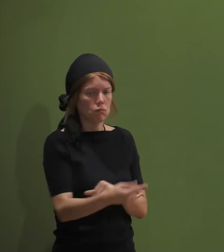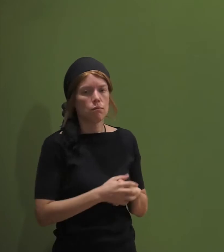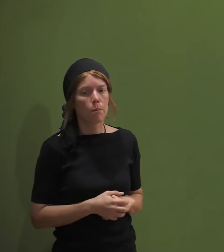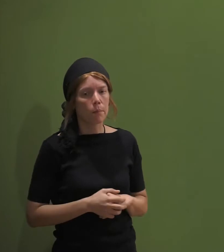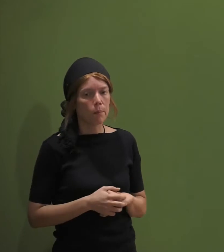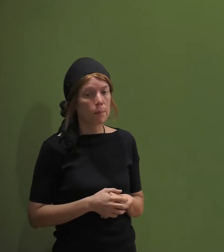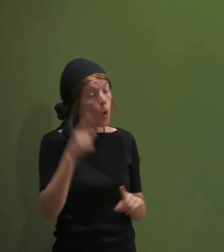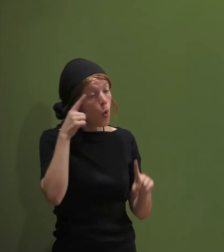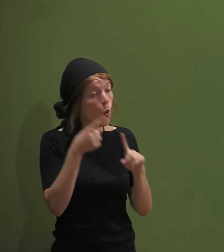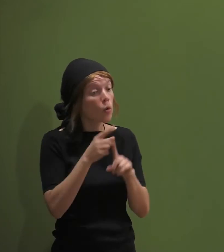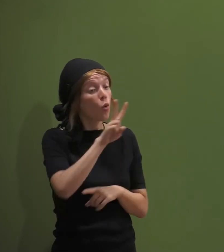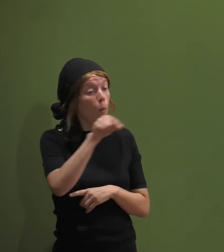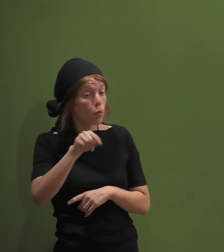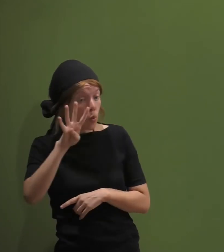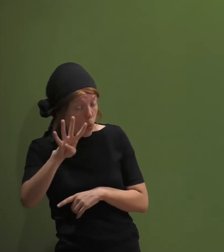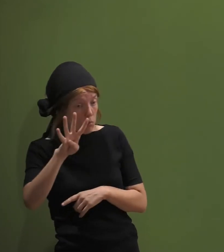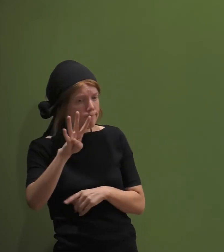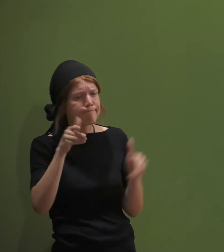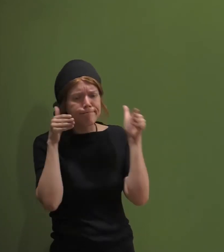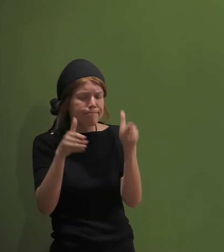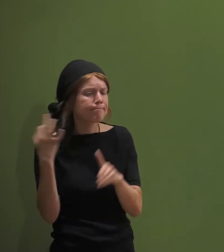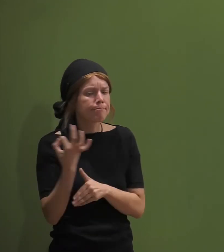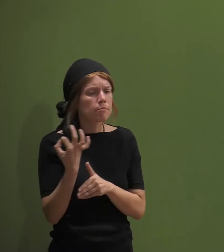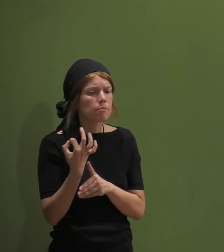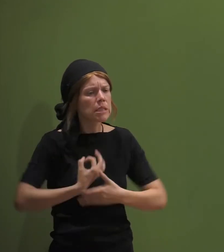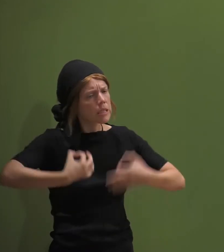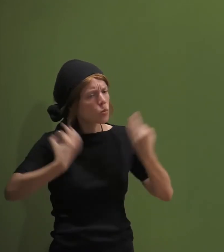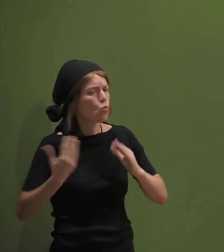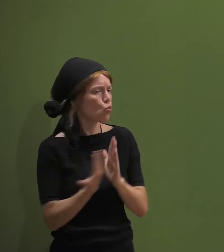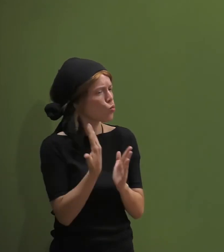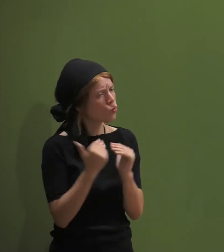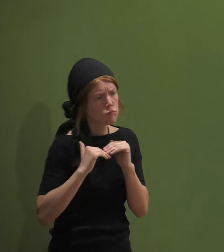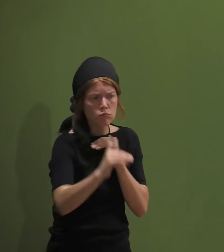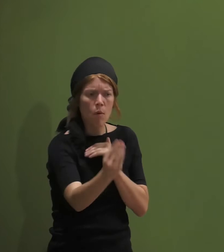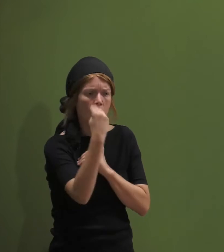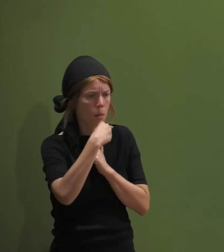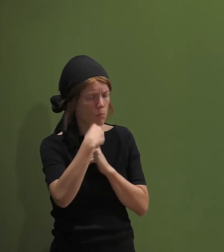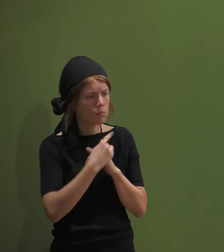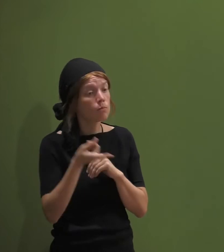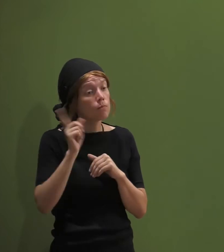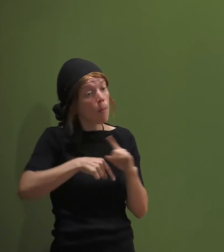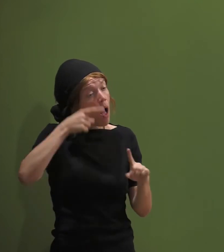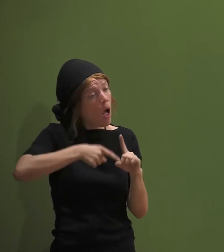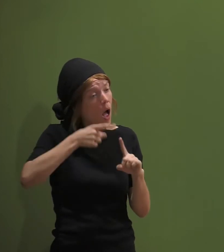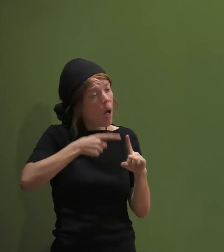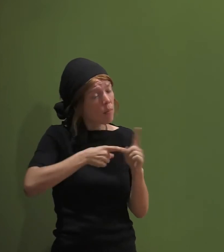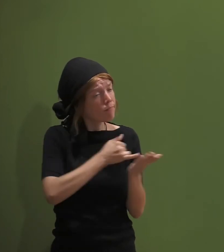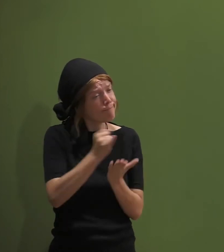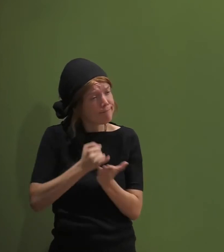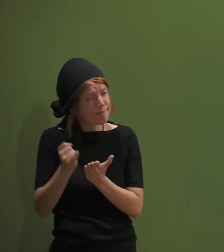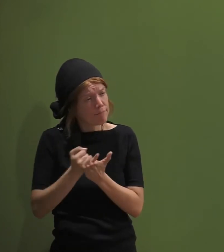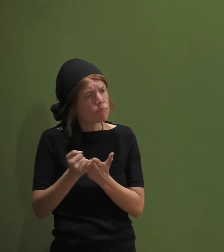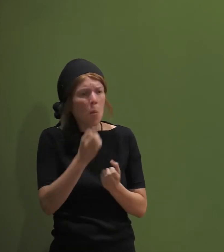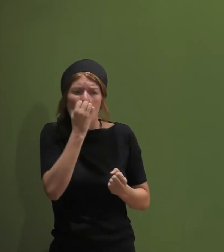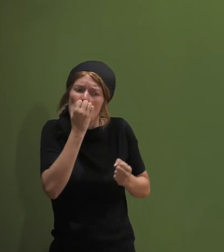alimentos. El objetivo 2.4 hace referencia a asegurar la producción sostenible de alimentos y aplicar prácticas agrícolas